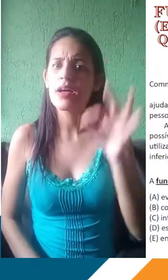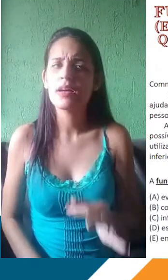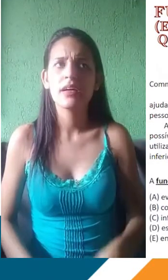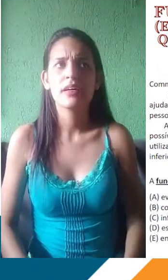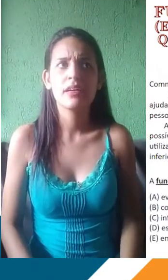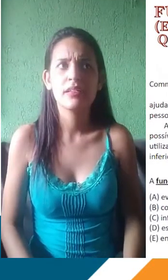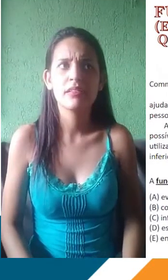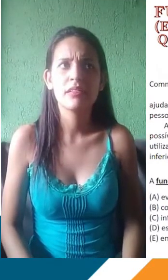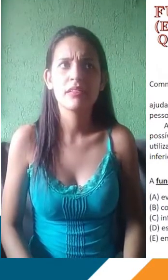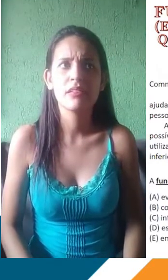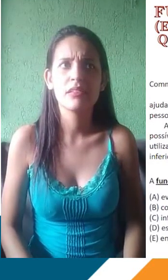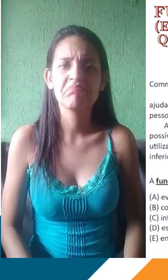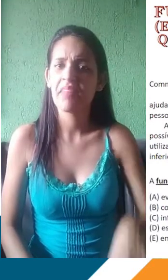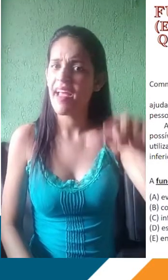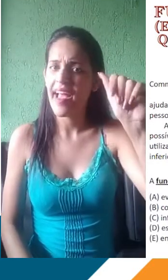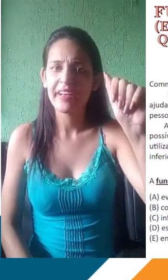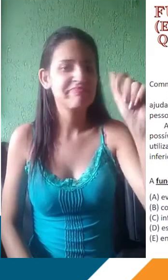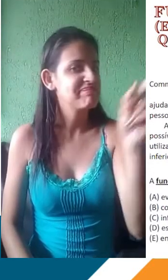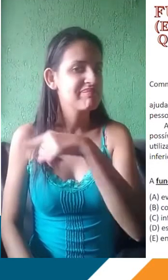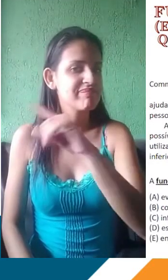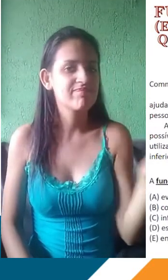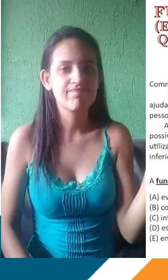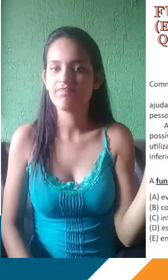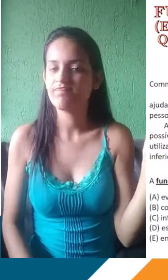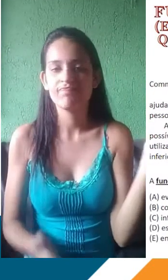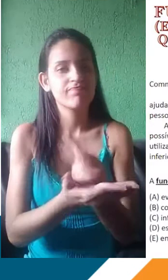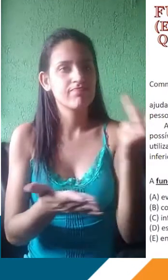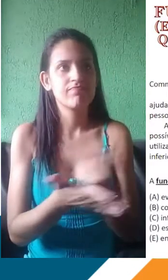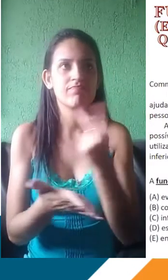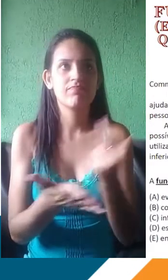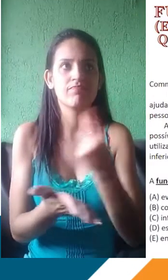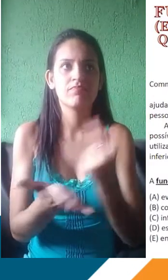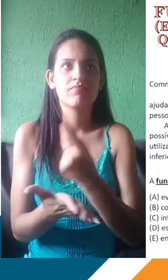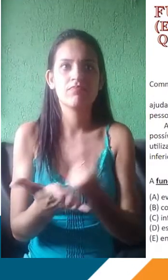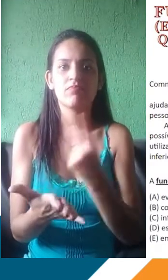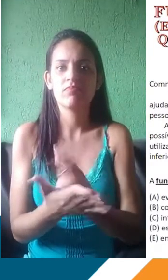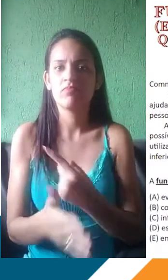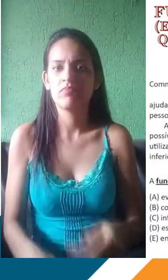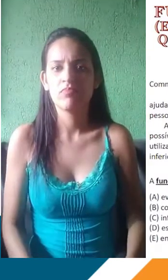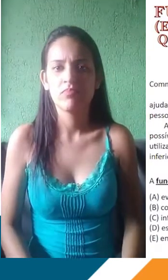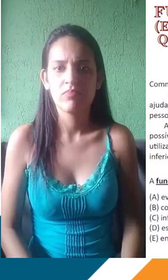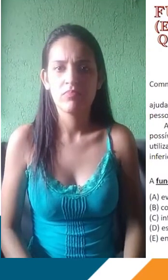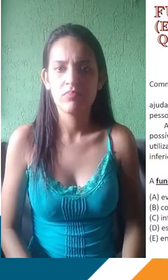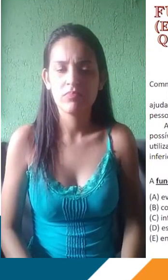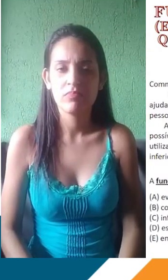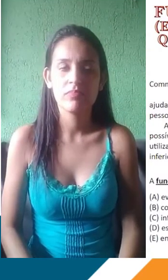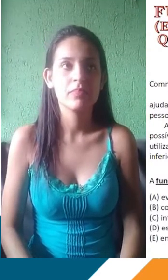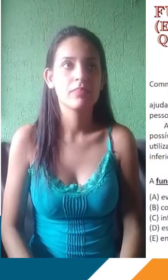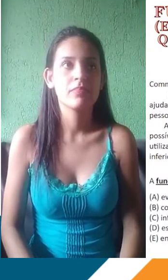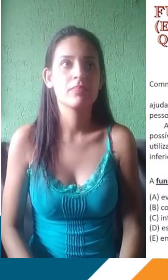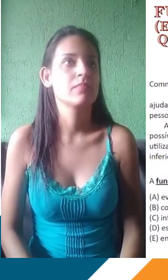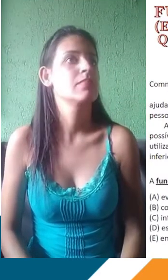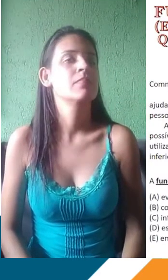referencial. Letra A, podemos excluí-la, pois ela trata da subjetividade, que é aquela questão do emissor como foco,